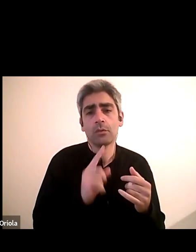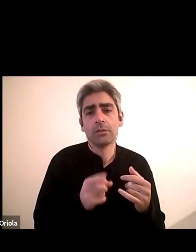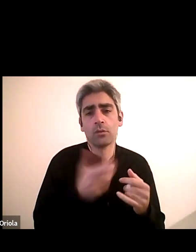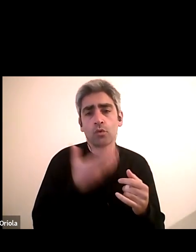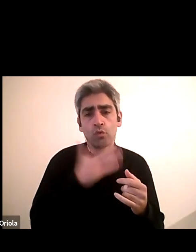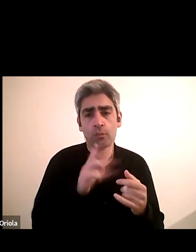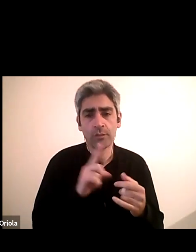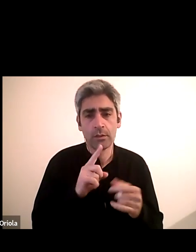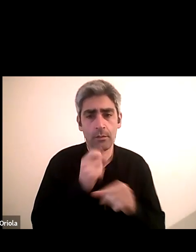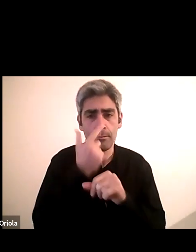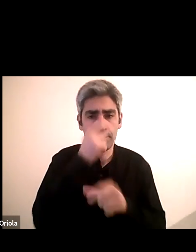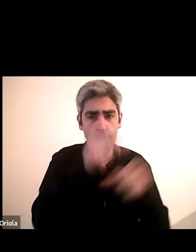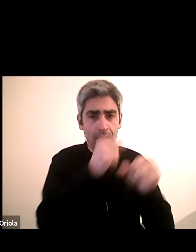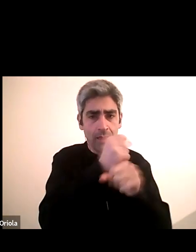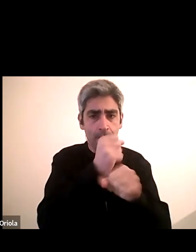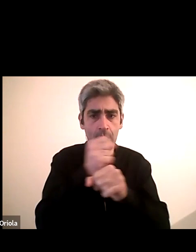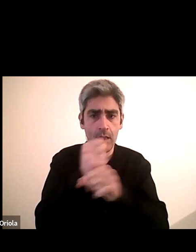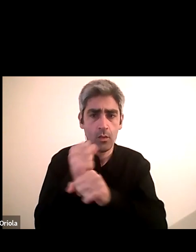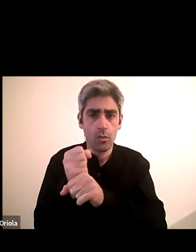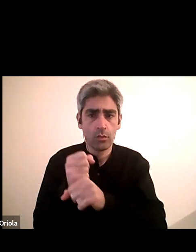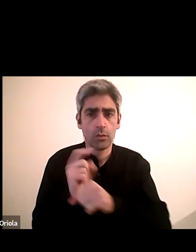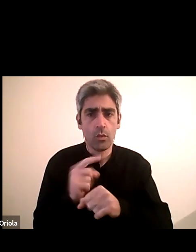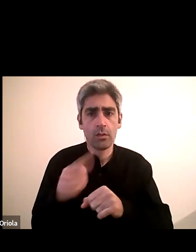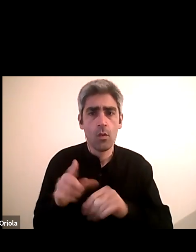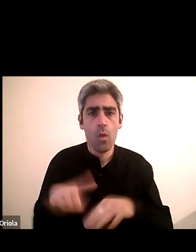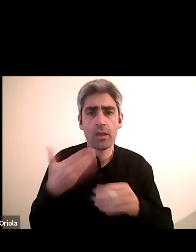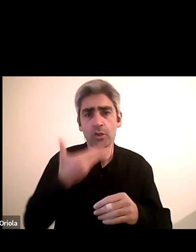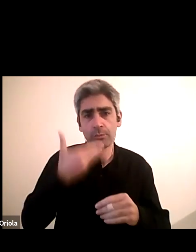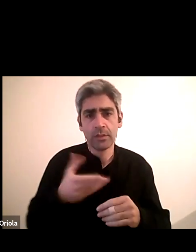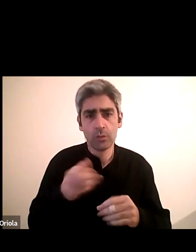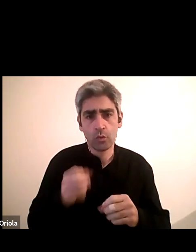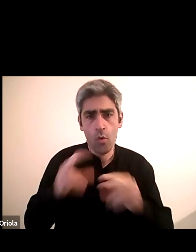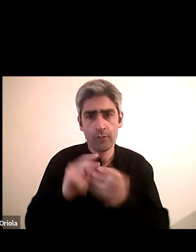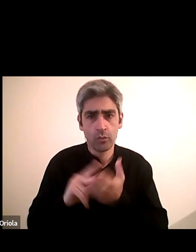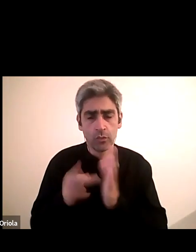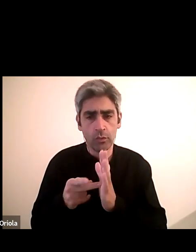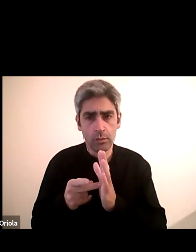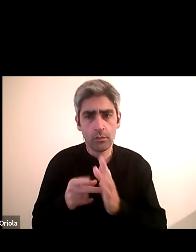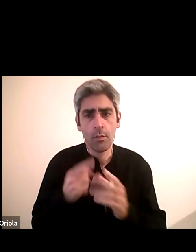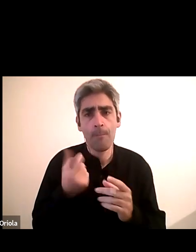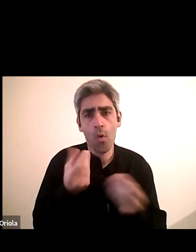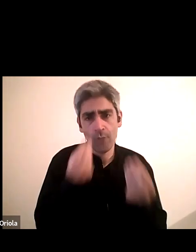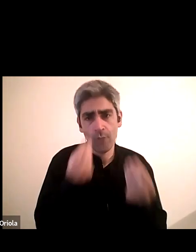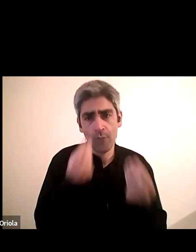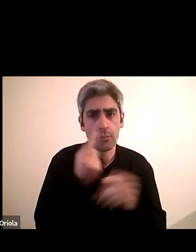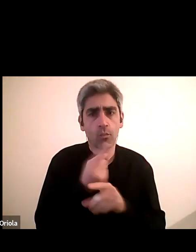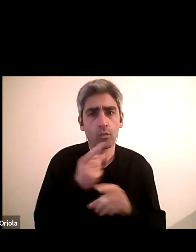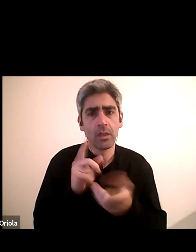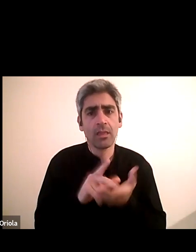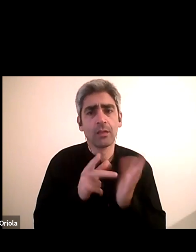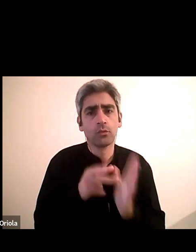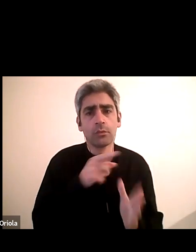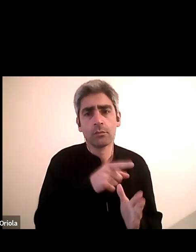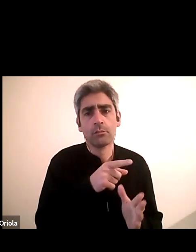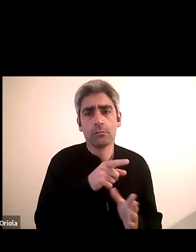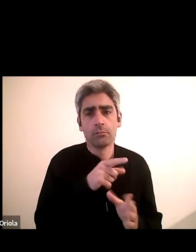suficientes para trabalhadores que não têm qualquer experiência em novas tecnologias, que têm pouca formação, até porque as tecnologias